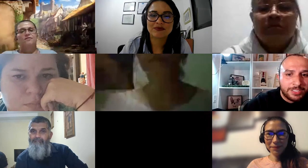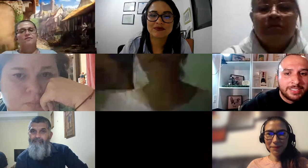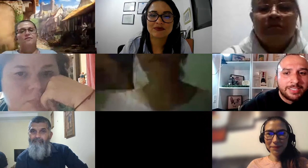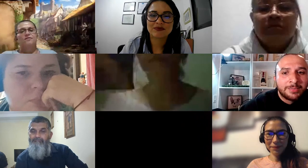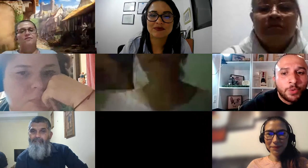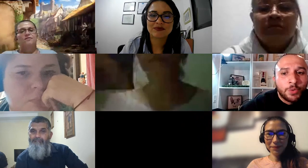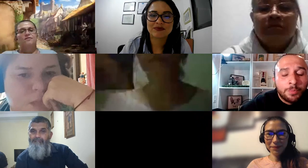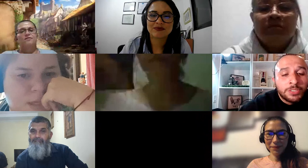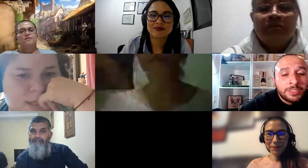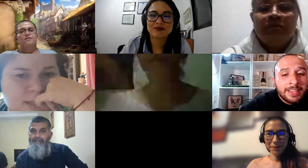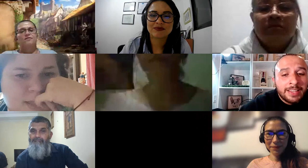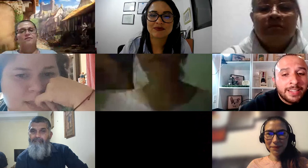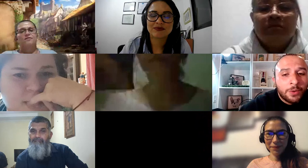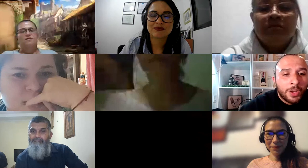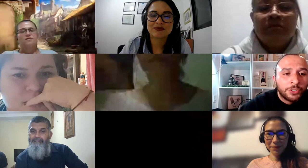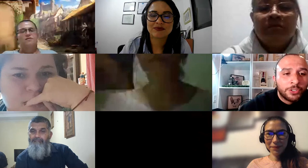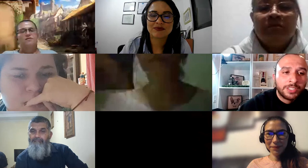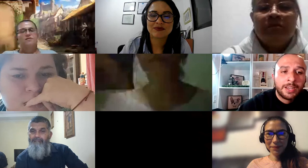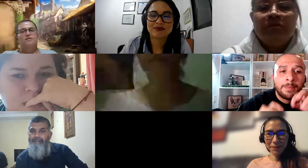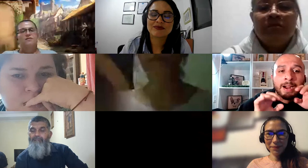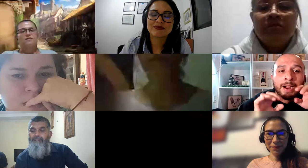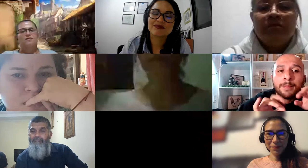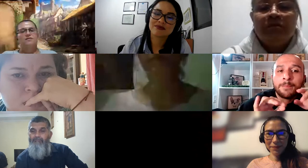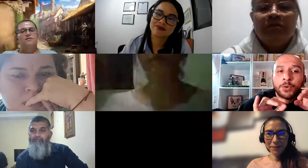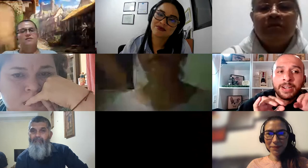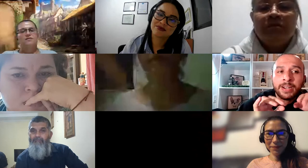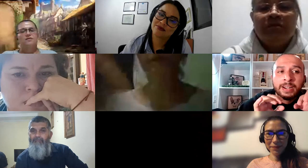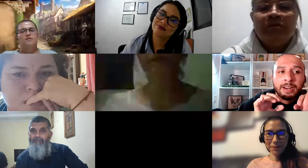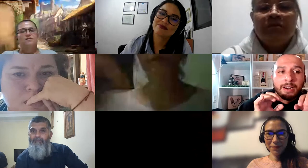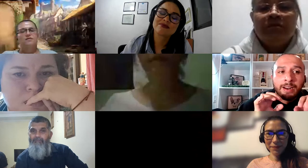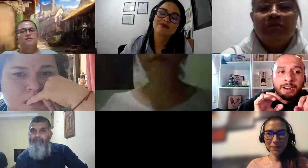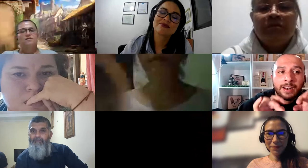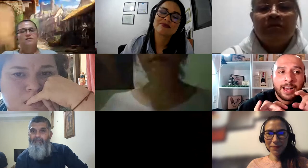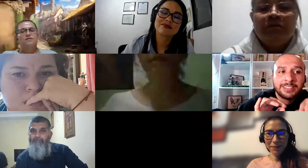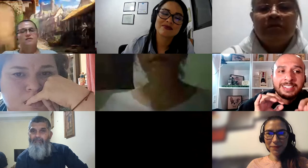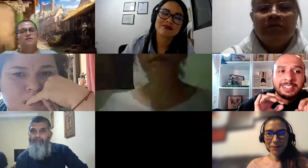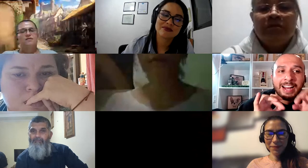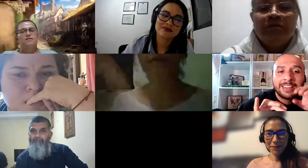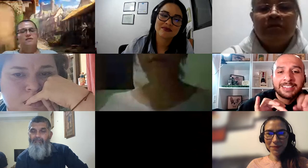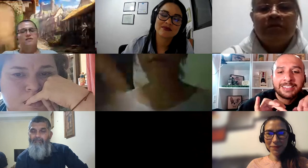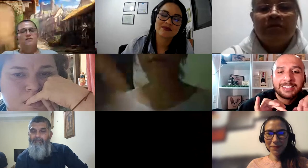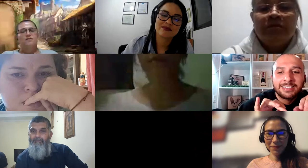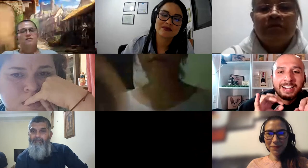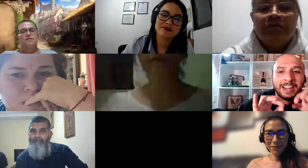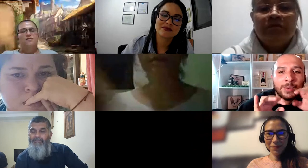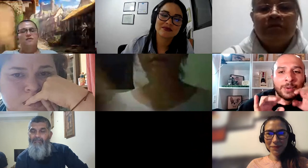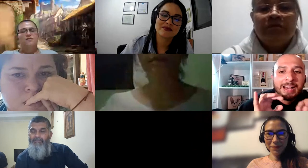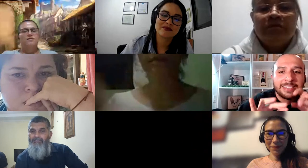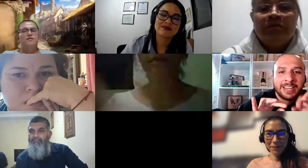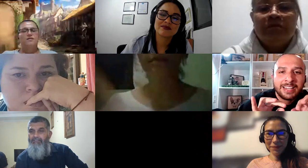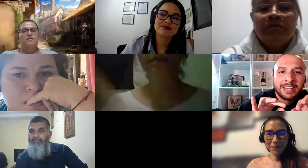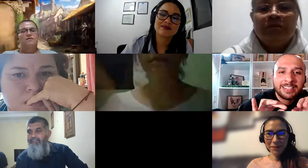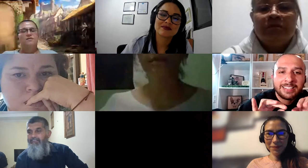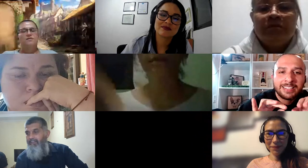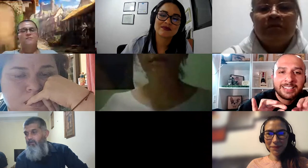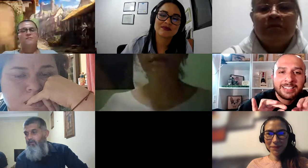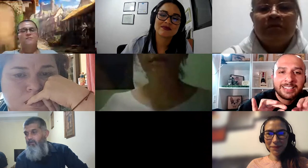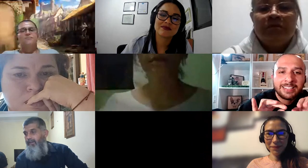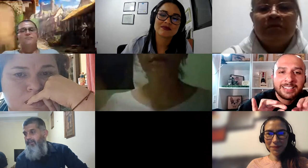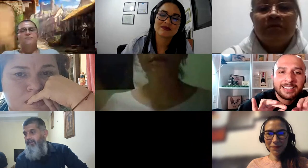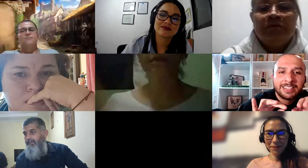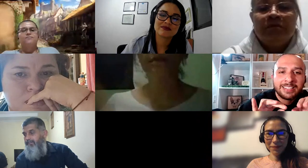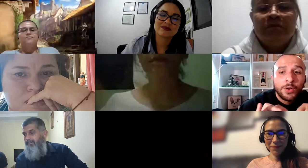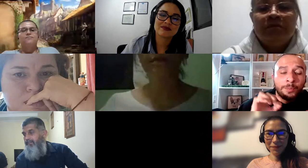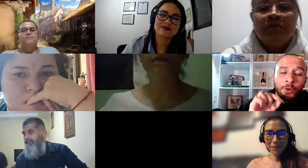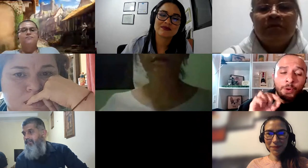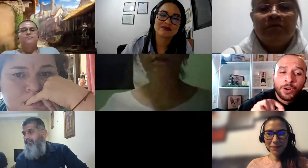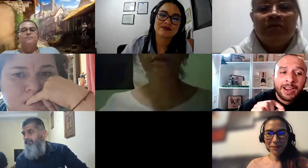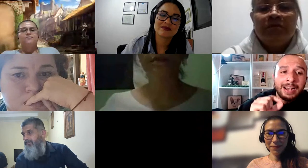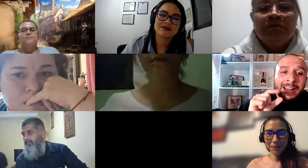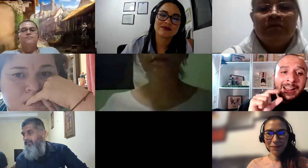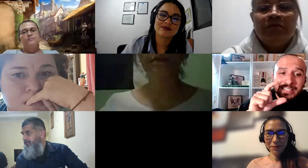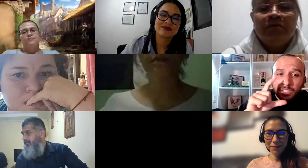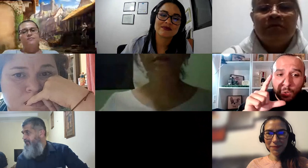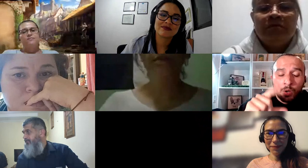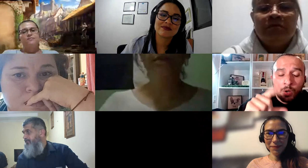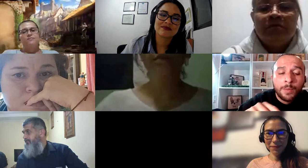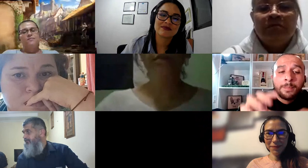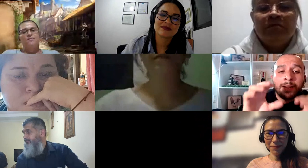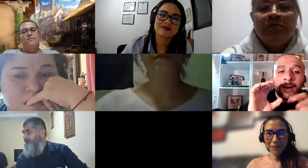Entonces es muy importante cuando ustedes van a poner clases gratis de lengua de señas en YouTube, pongan lesco para